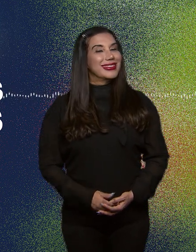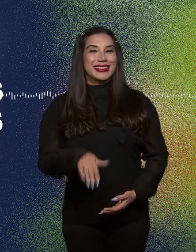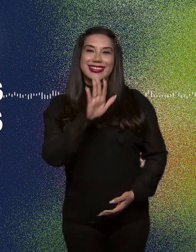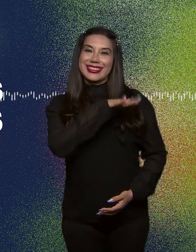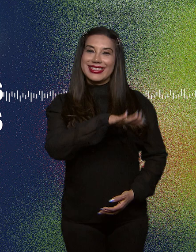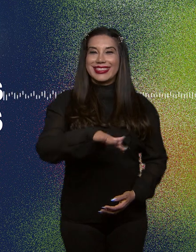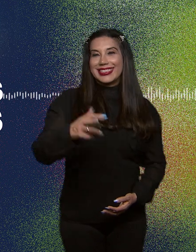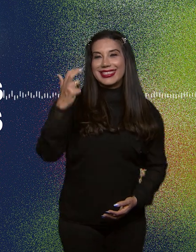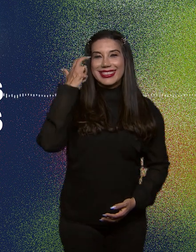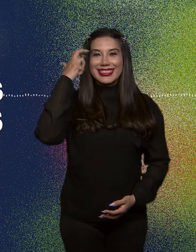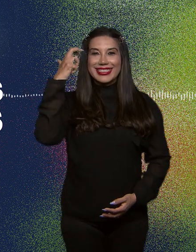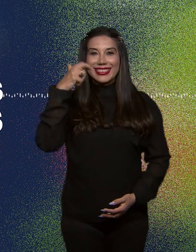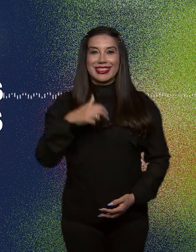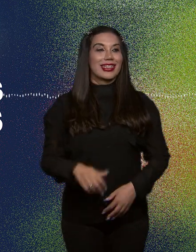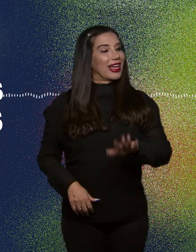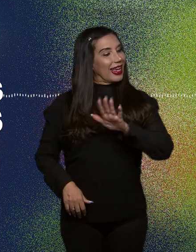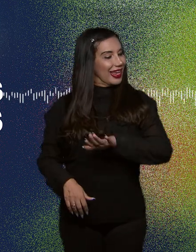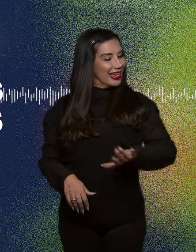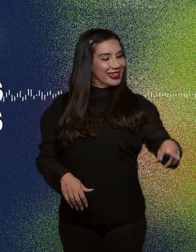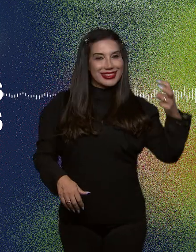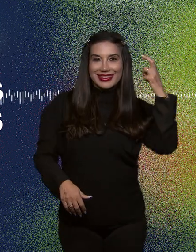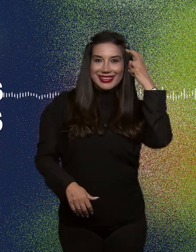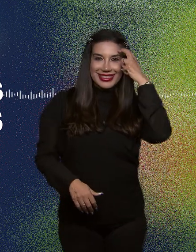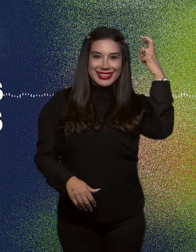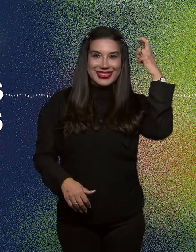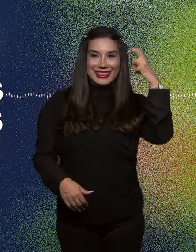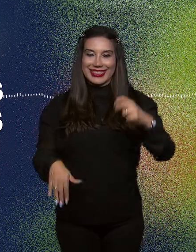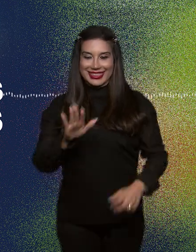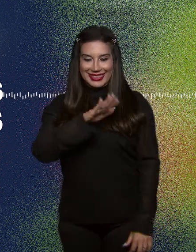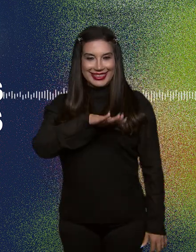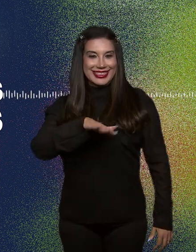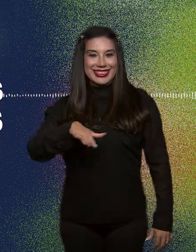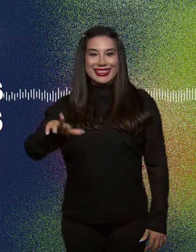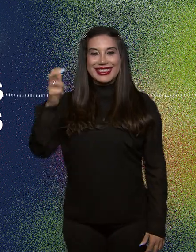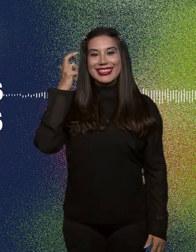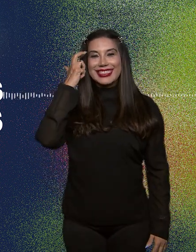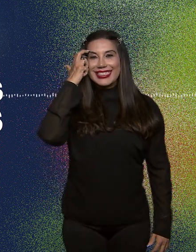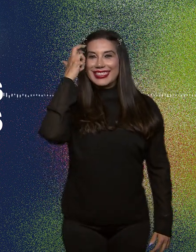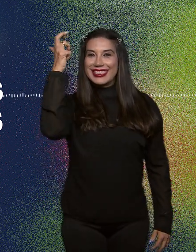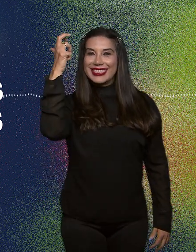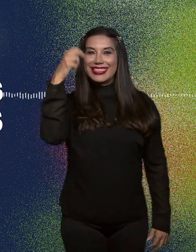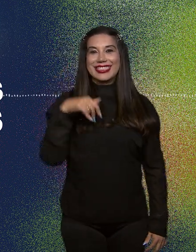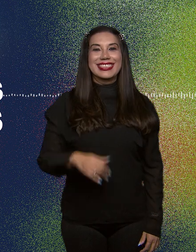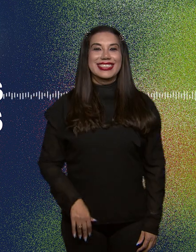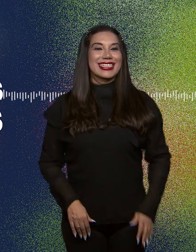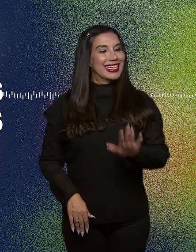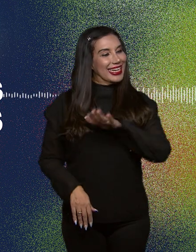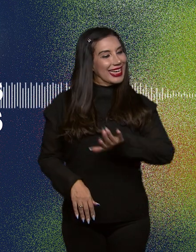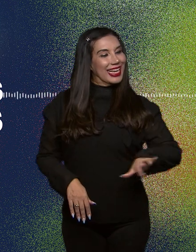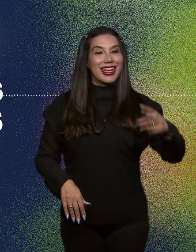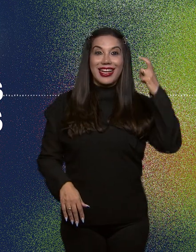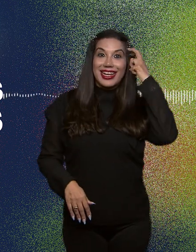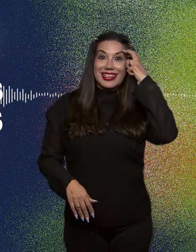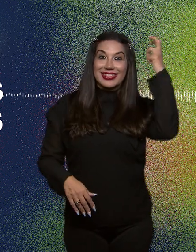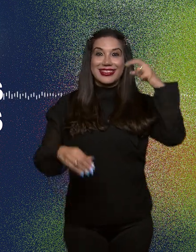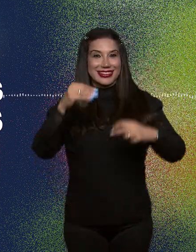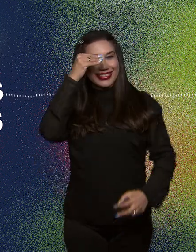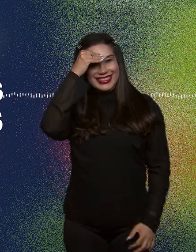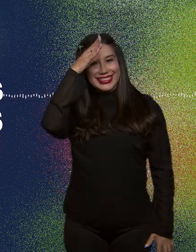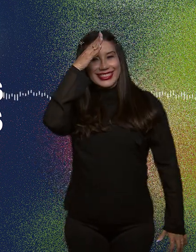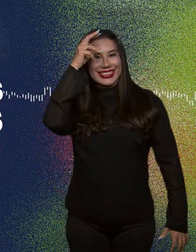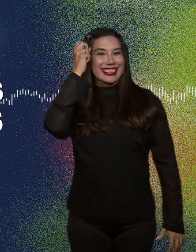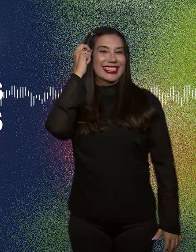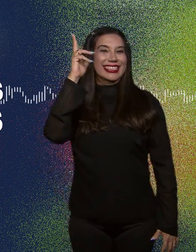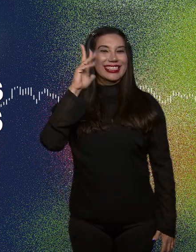Crianças sabidas. Crianças sabidas. Crianças sabidas. Crianças sabidas. Crianças